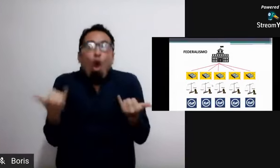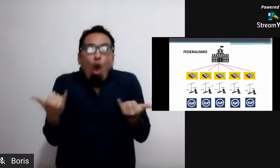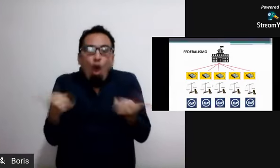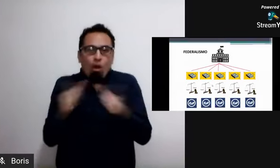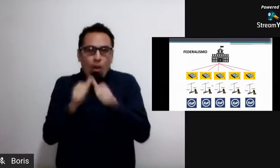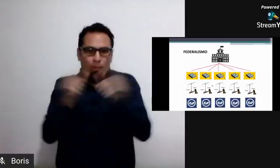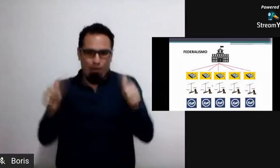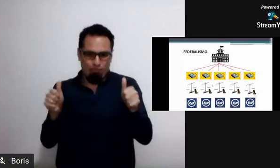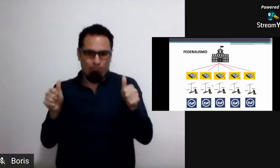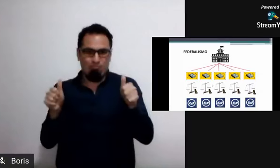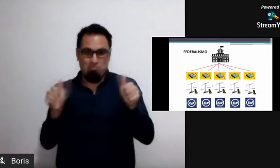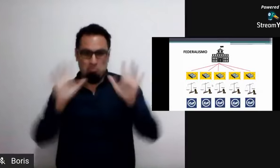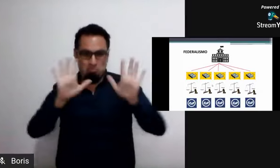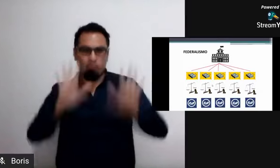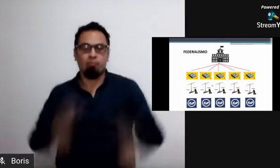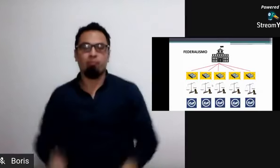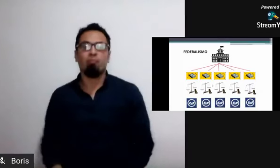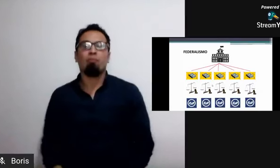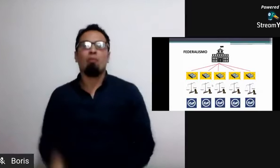Entonces, por ejemplo,